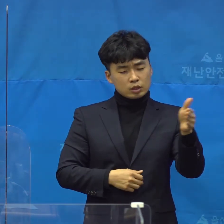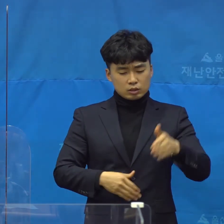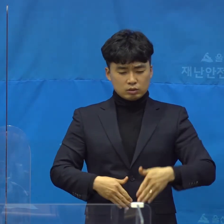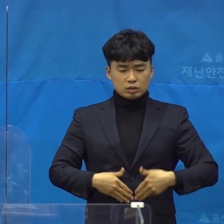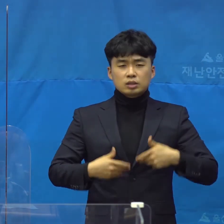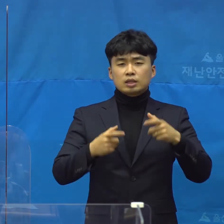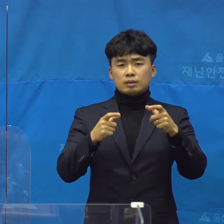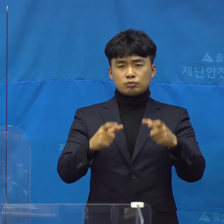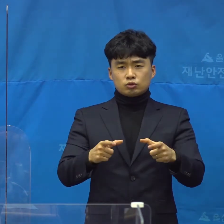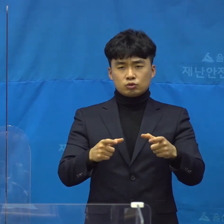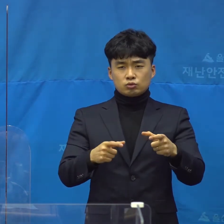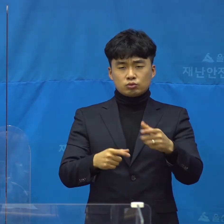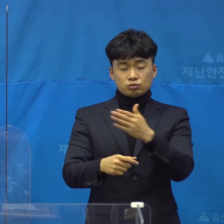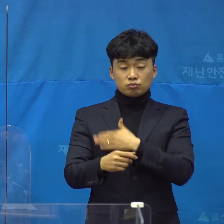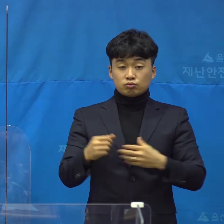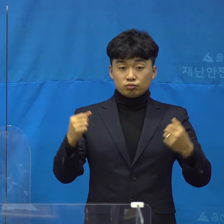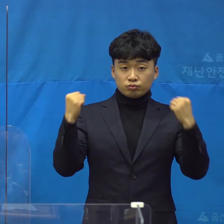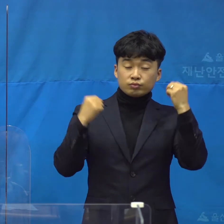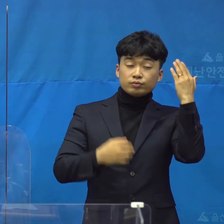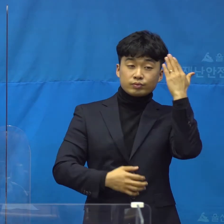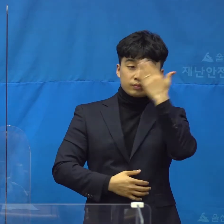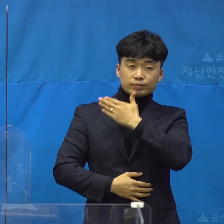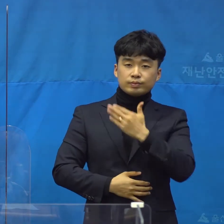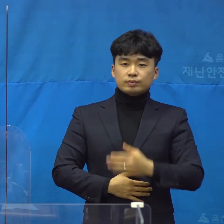남구거 주자로 건강상태는 양호합니다.